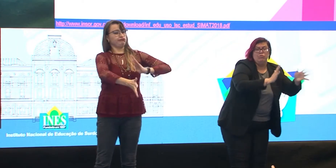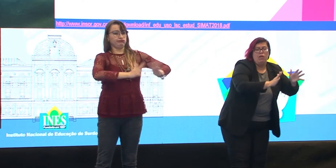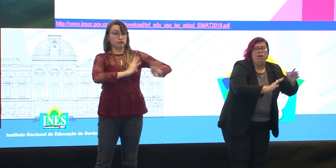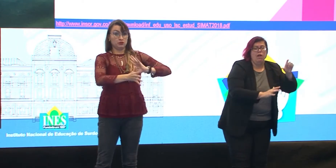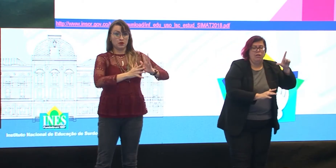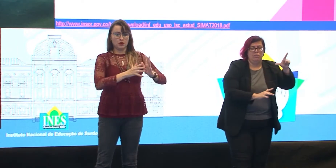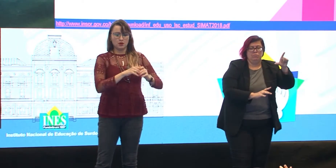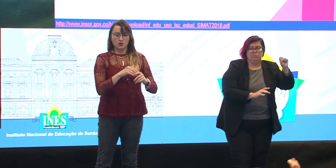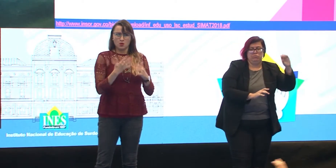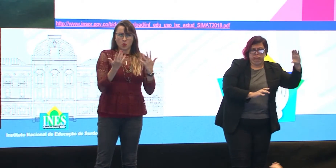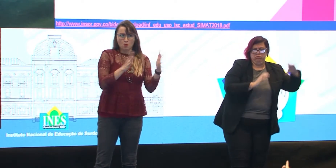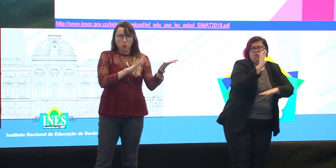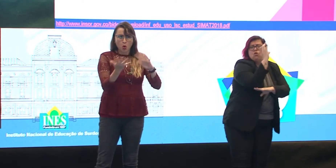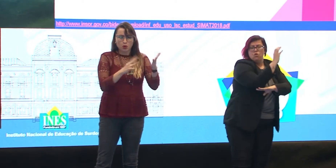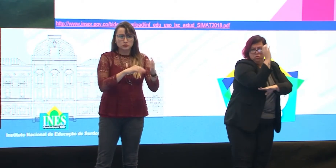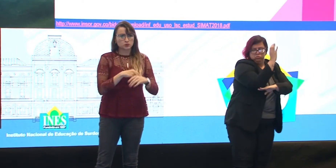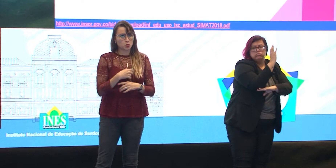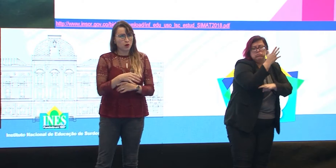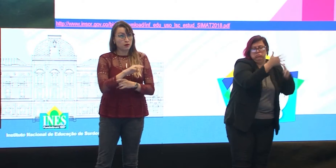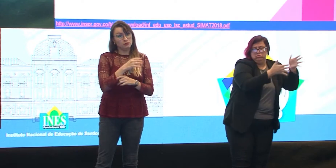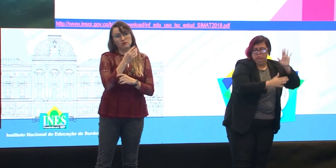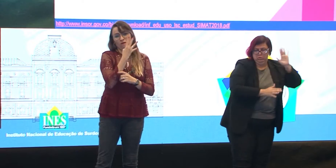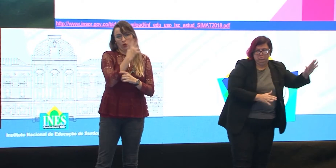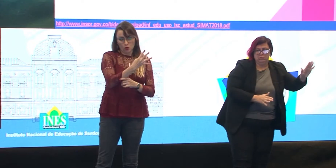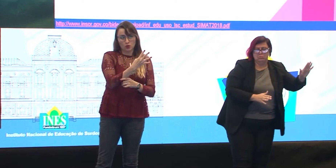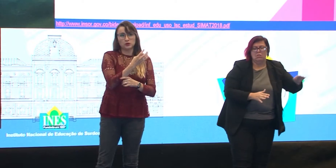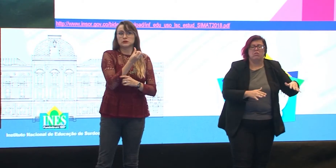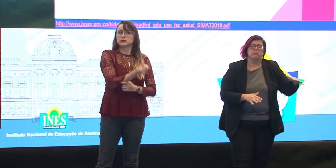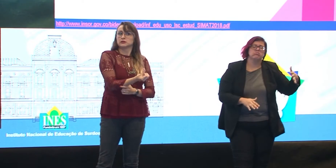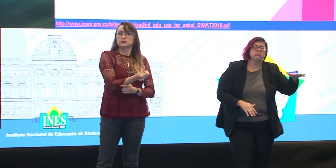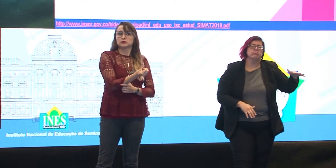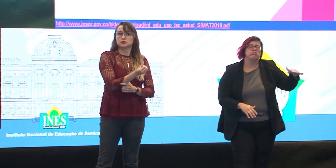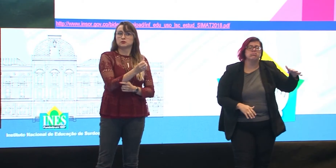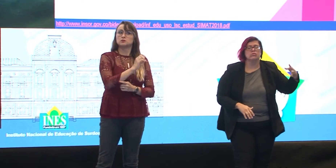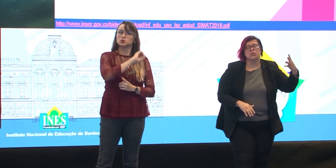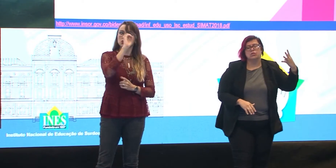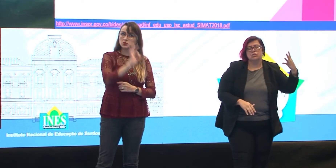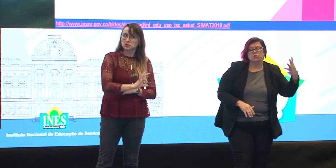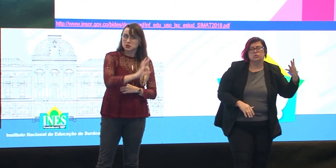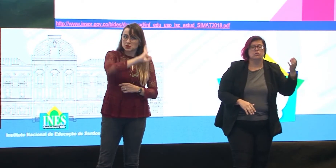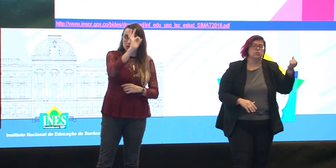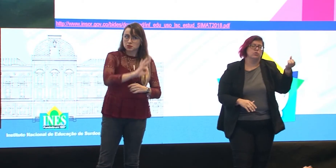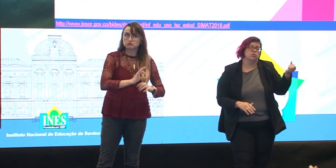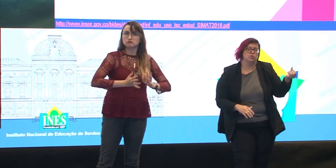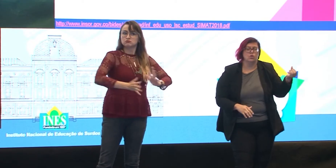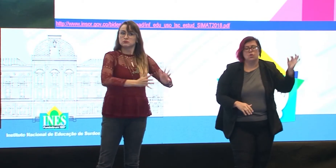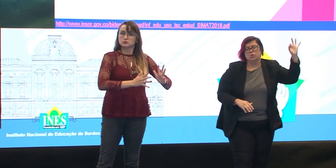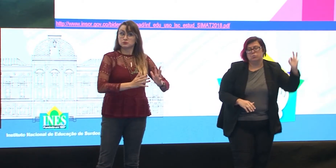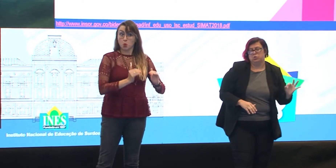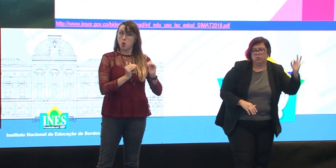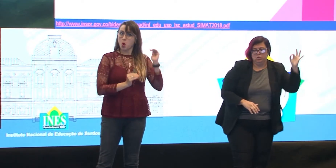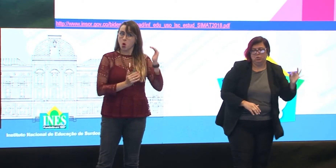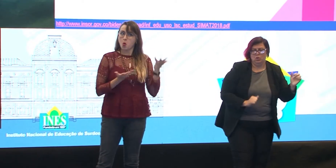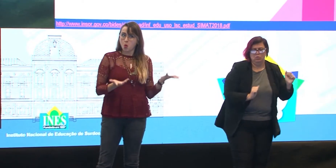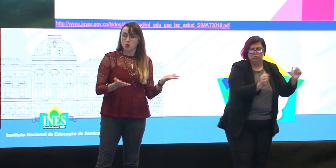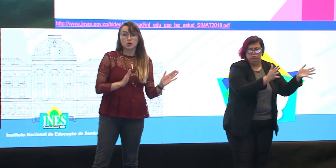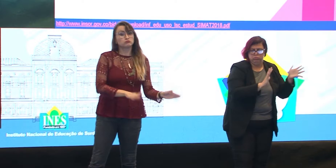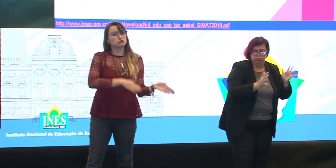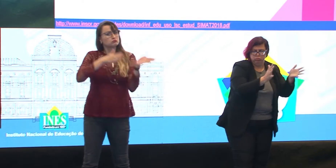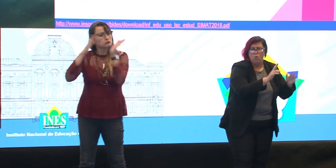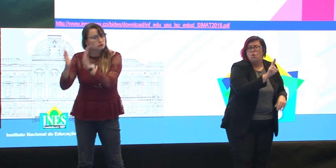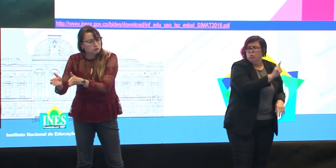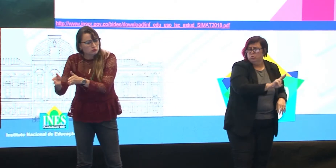que utilizavam língua de sinais colombiana para se comunicar. E aí a gente tem que 46%